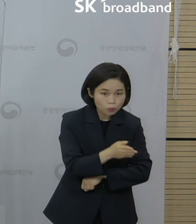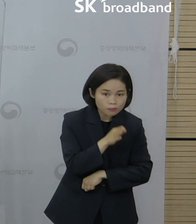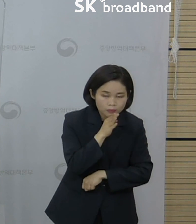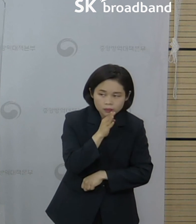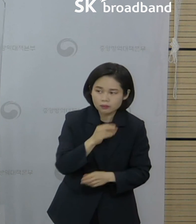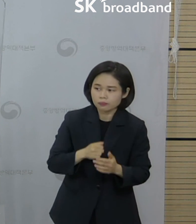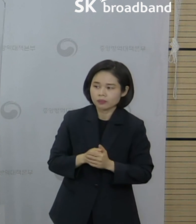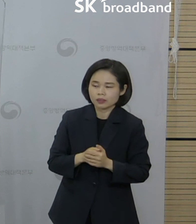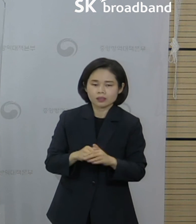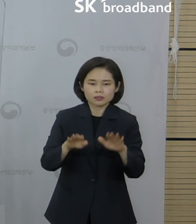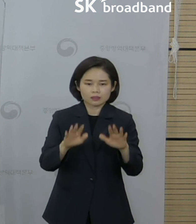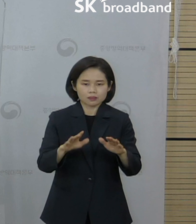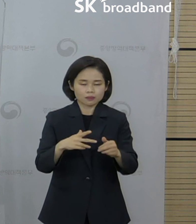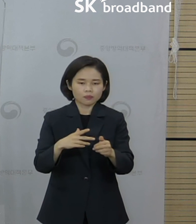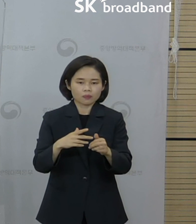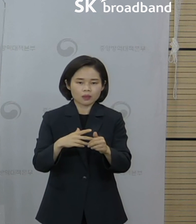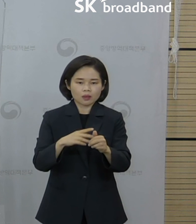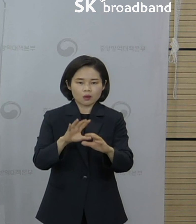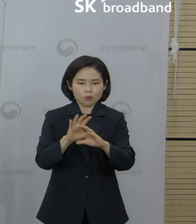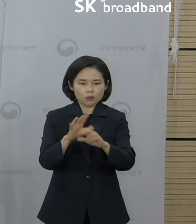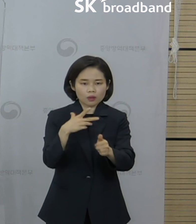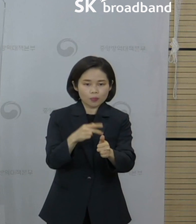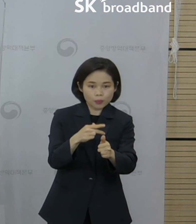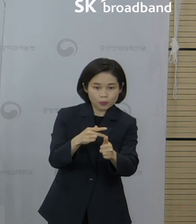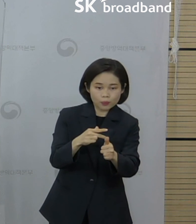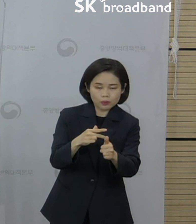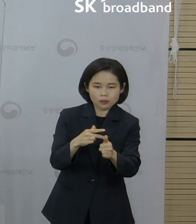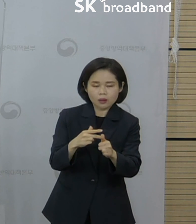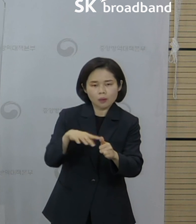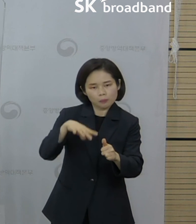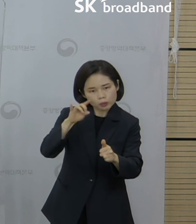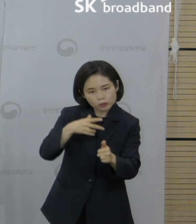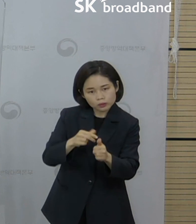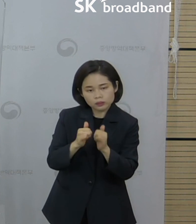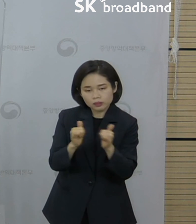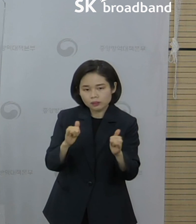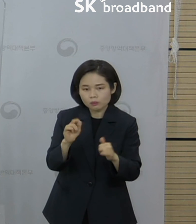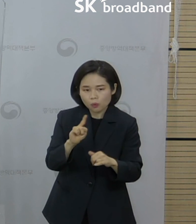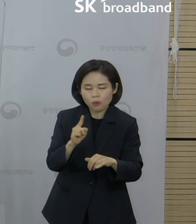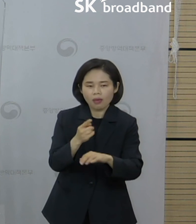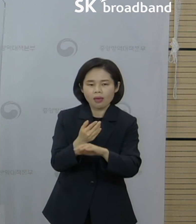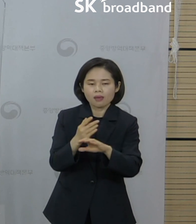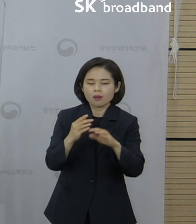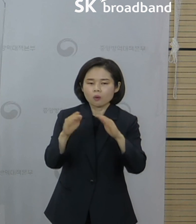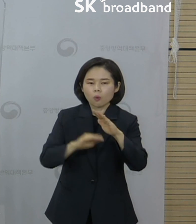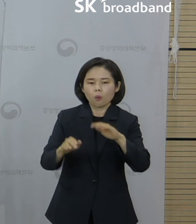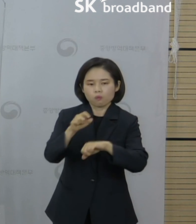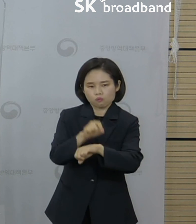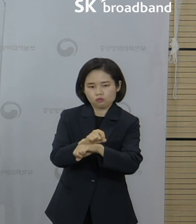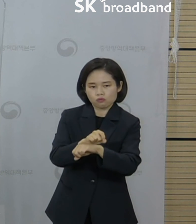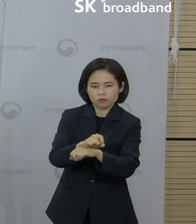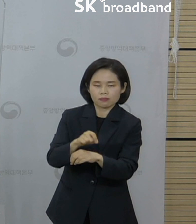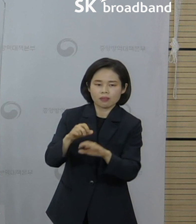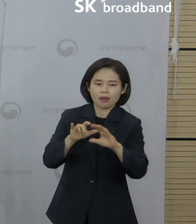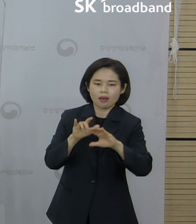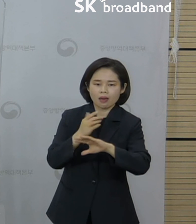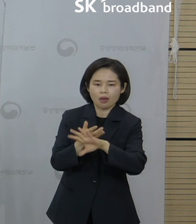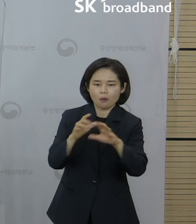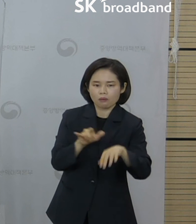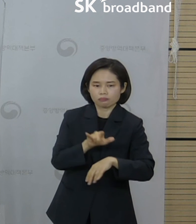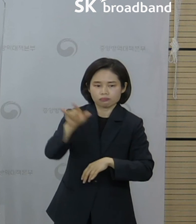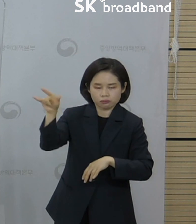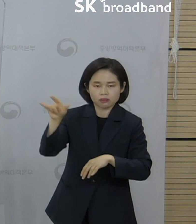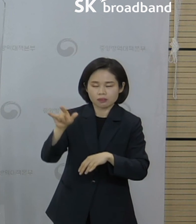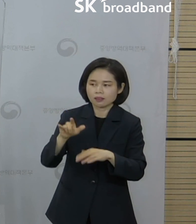해외 출국도 있고 아까 말씀드린 것처럼 이제 예방 접종률 향상이라든지 예방 접종의 어떤 참여 동료를 위한 목적의